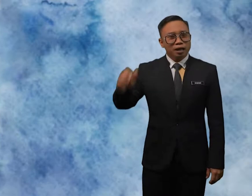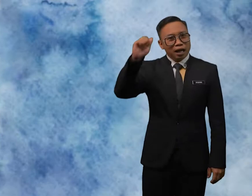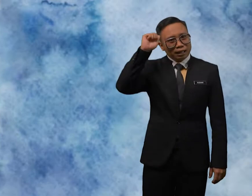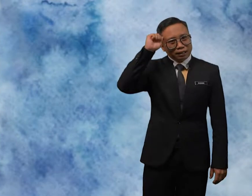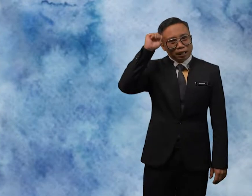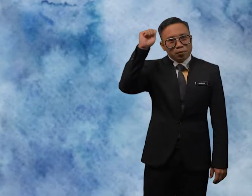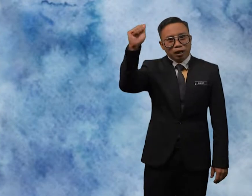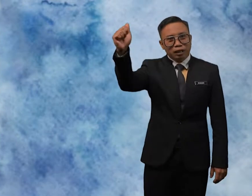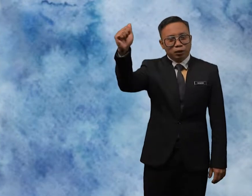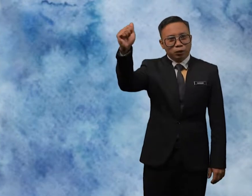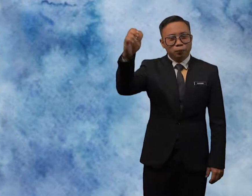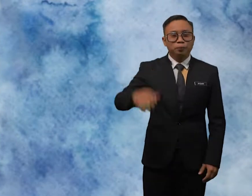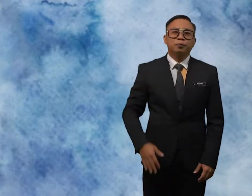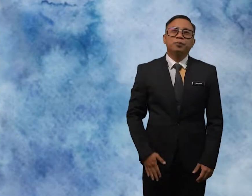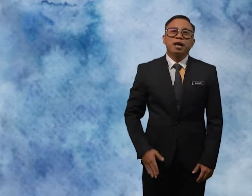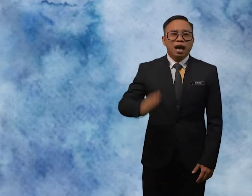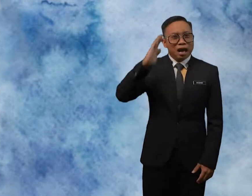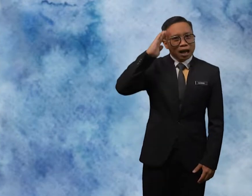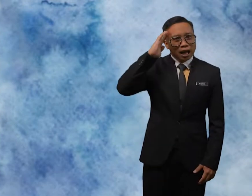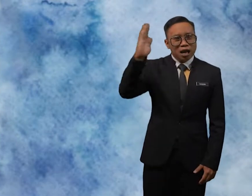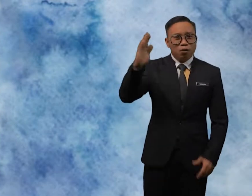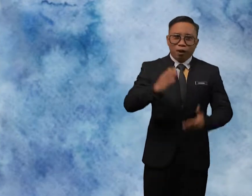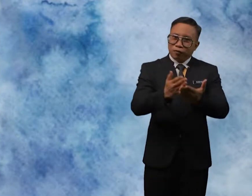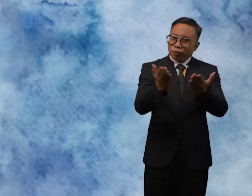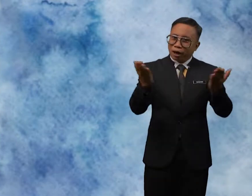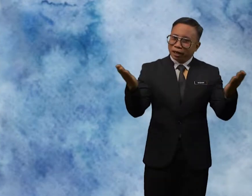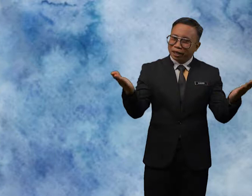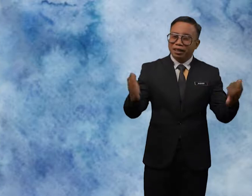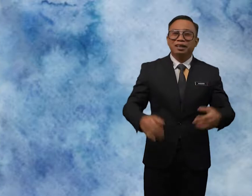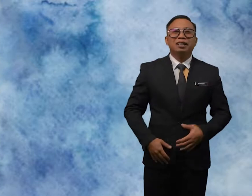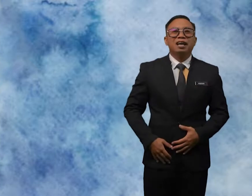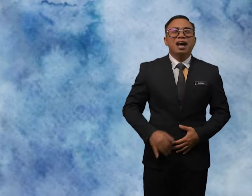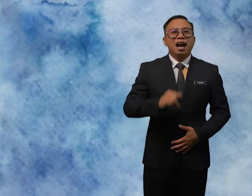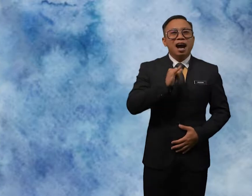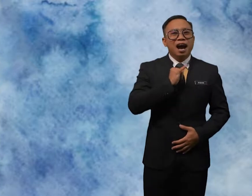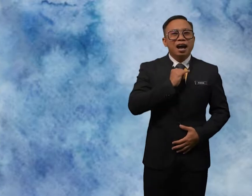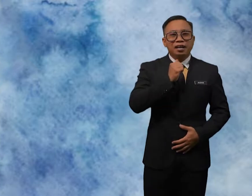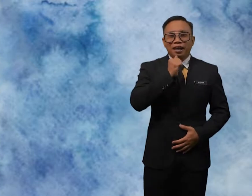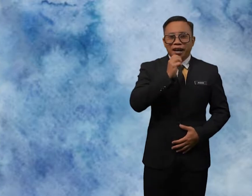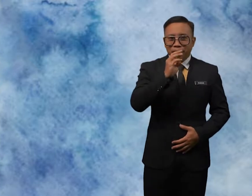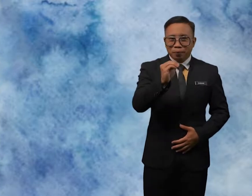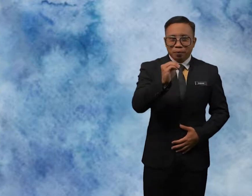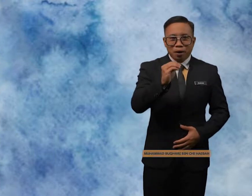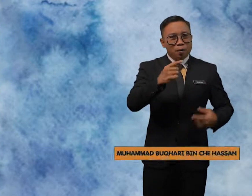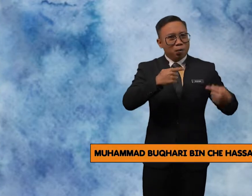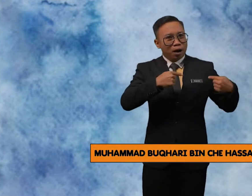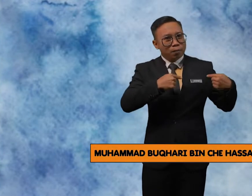Assalamualaikum. Assalamualaikum. everyone. I am Muhammad